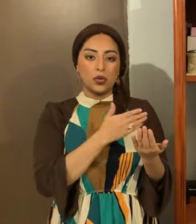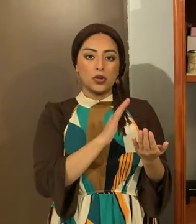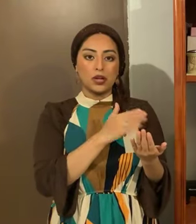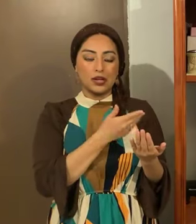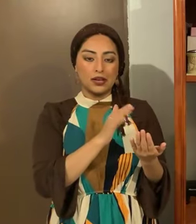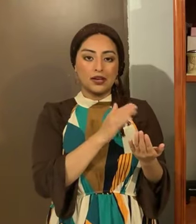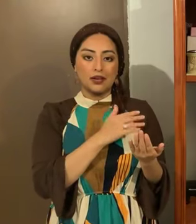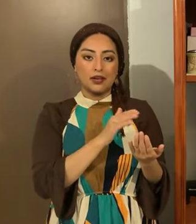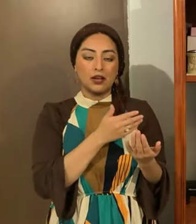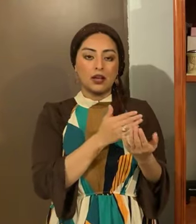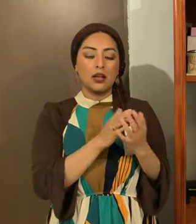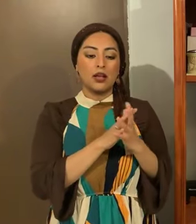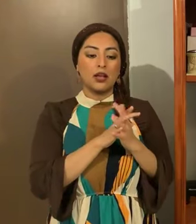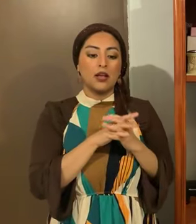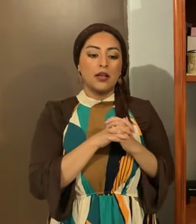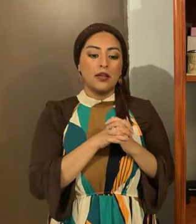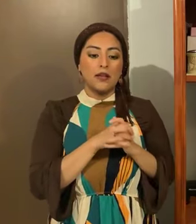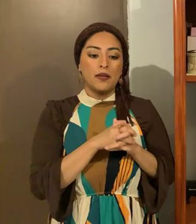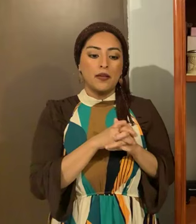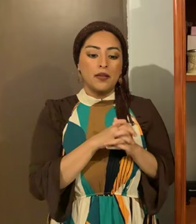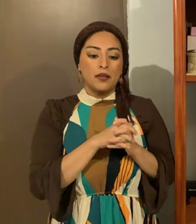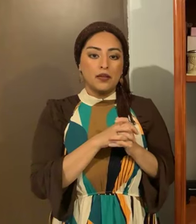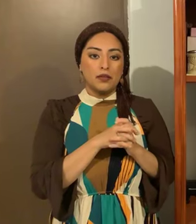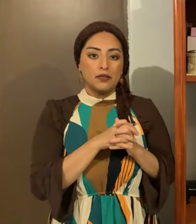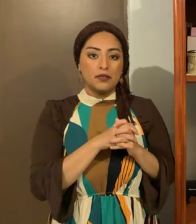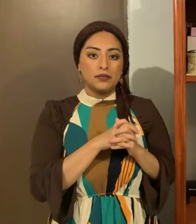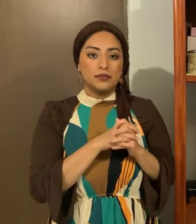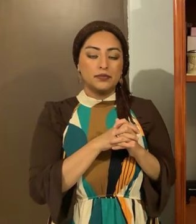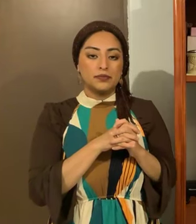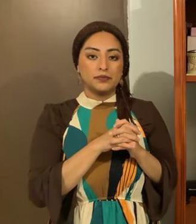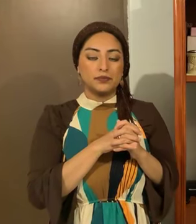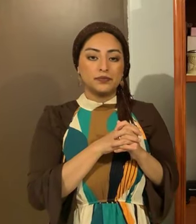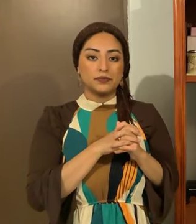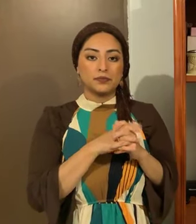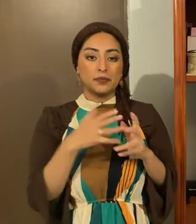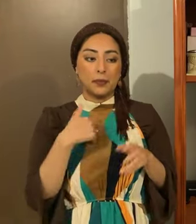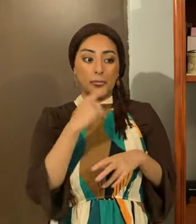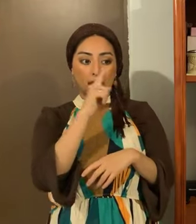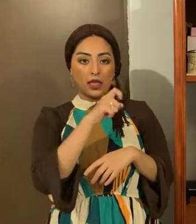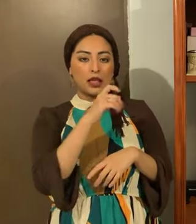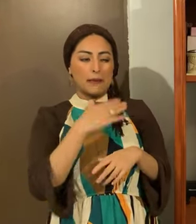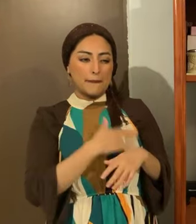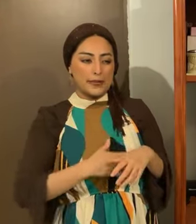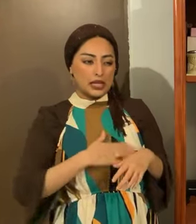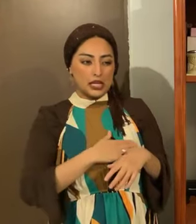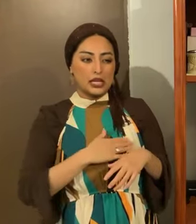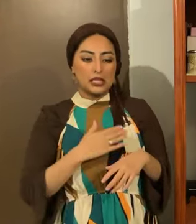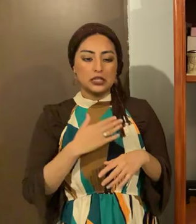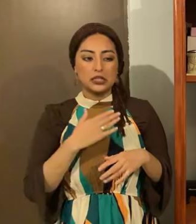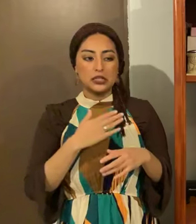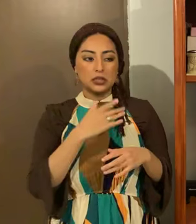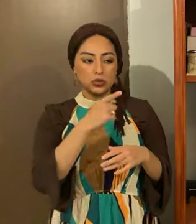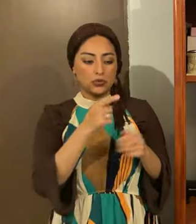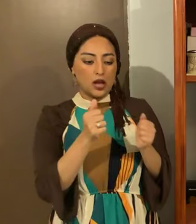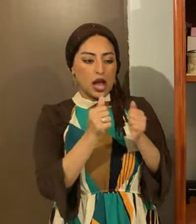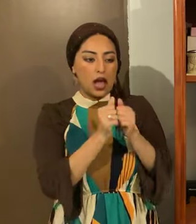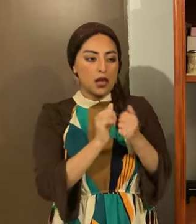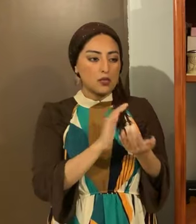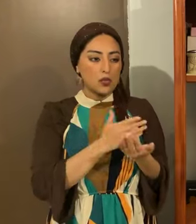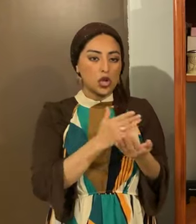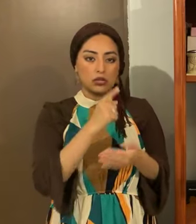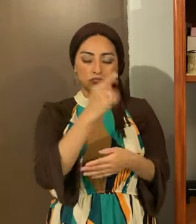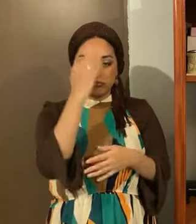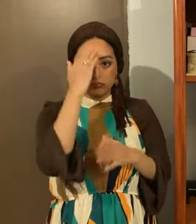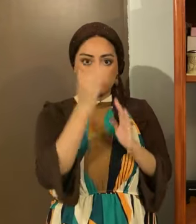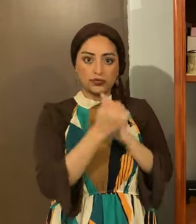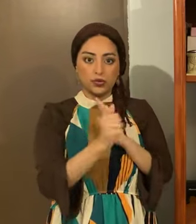las Halelot que el Eterno le inspira a mi hija Leti o a mí, yo le pido a él, por favor, a Isaías, haz los arreglos musicales, porque es